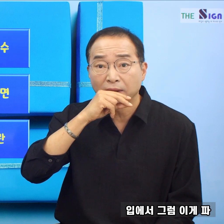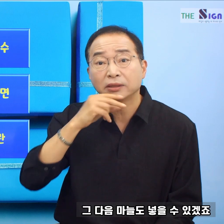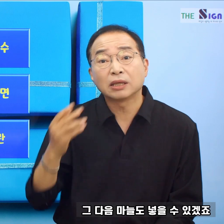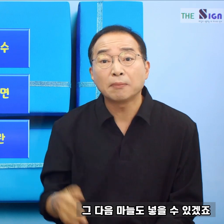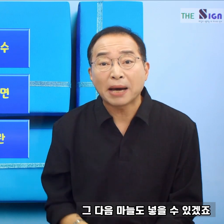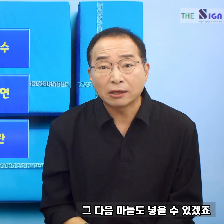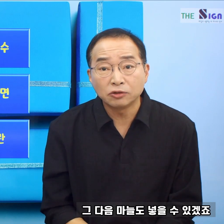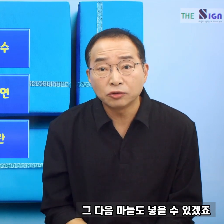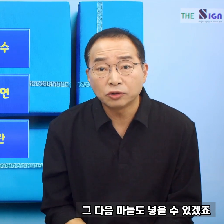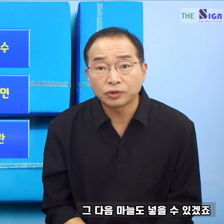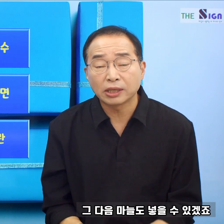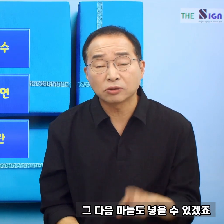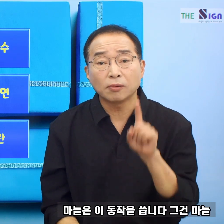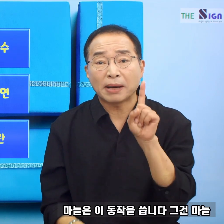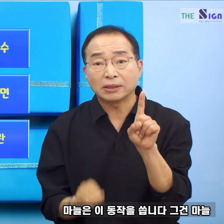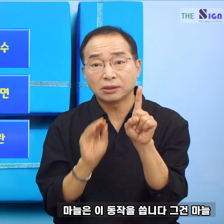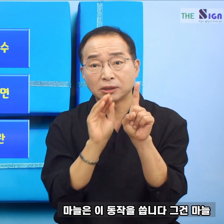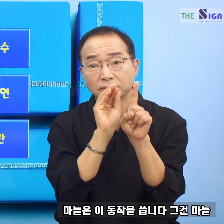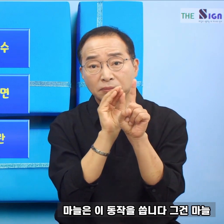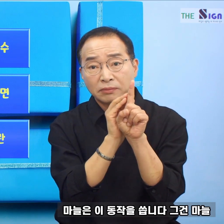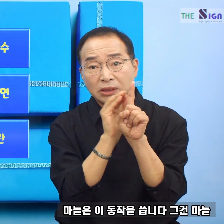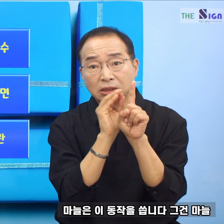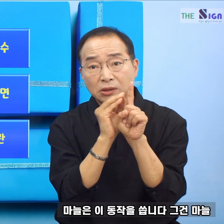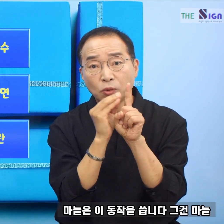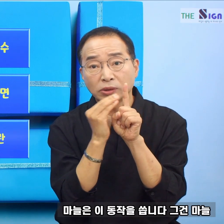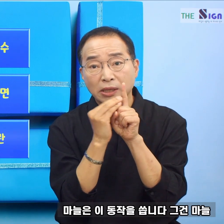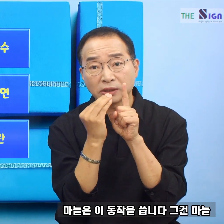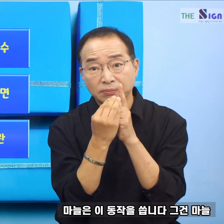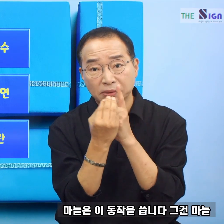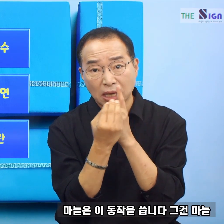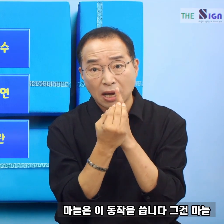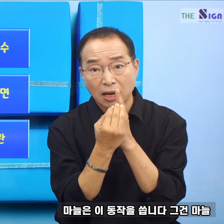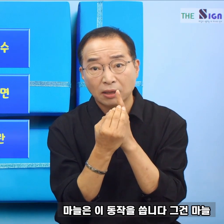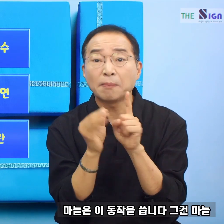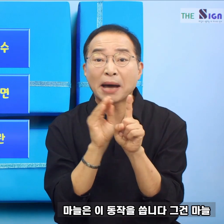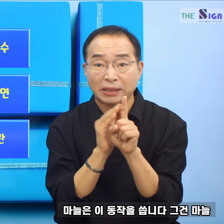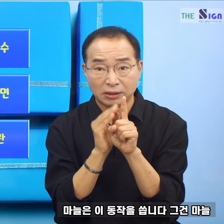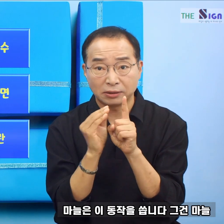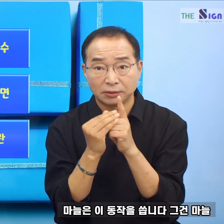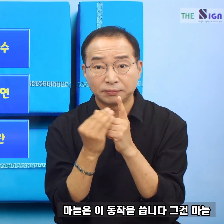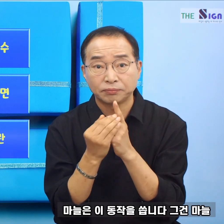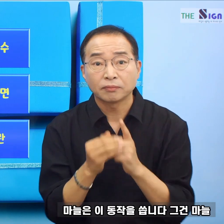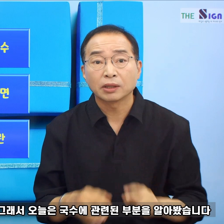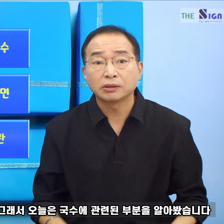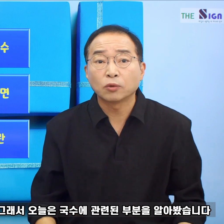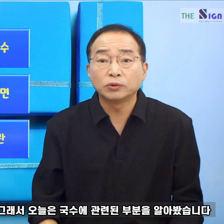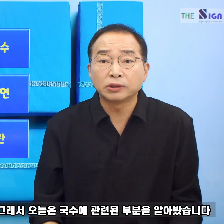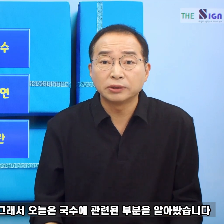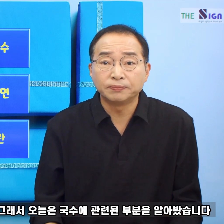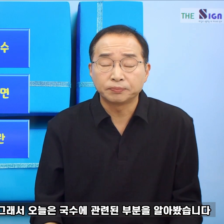다음에 마늘도 넣을 수 있겠죠. 마늘은 이 동작을 씁니다. 그건 마늘. 그래서